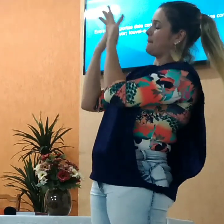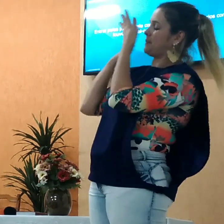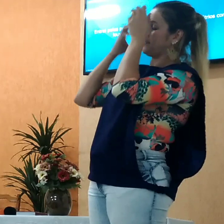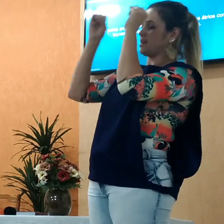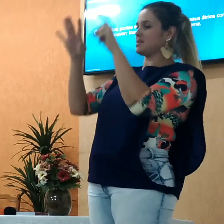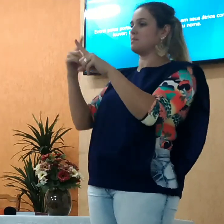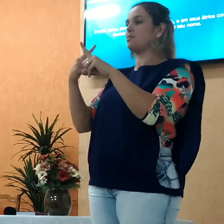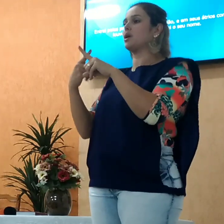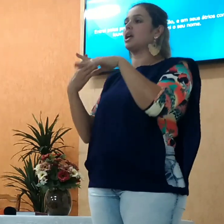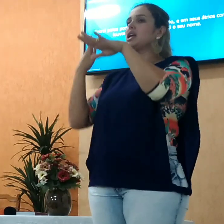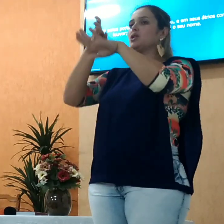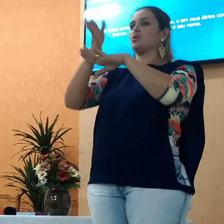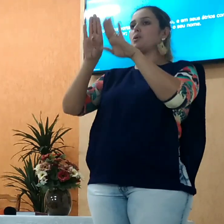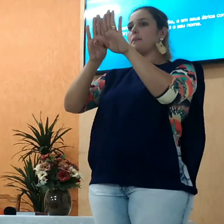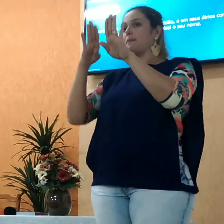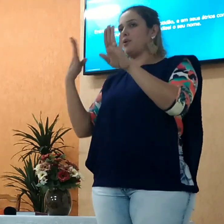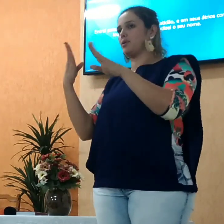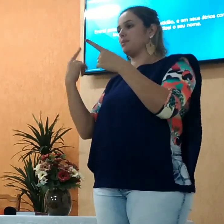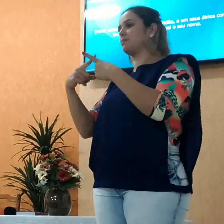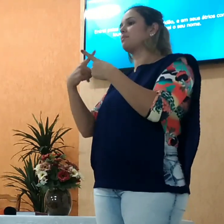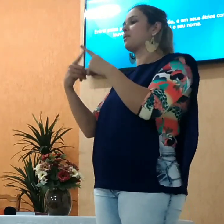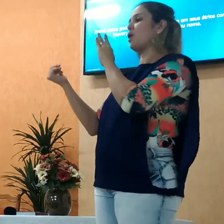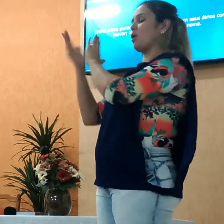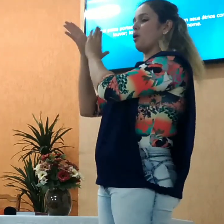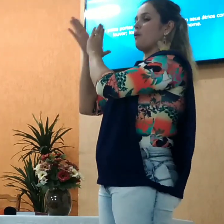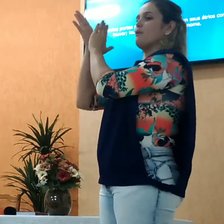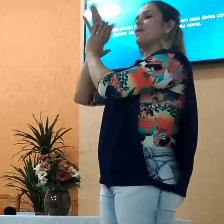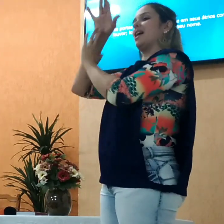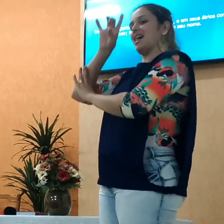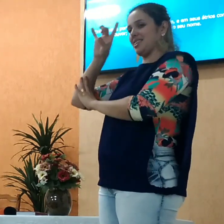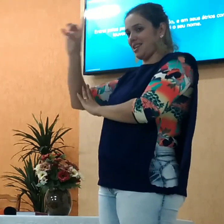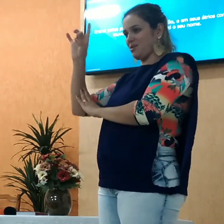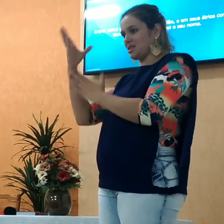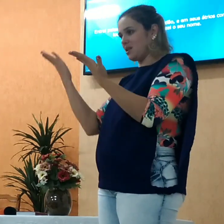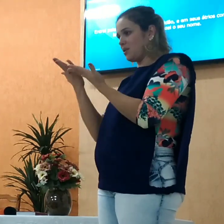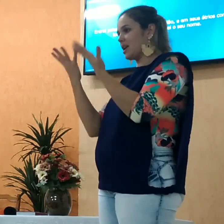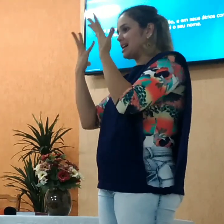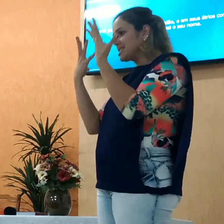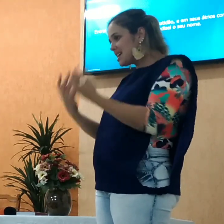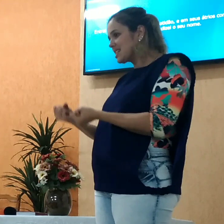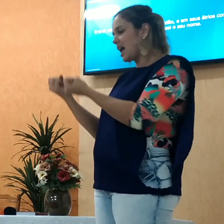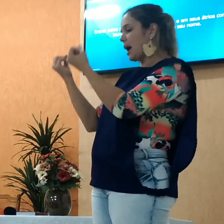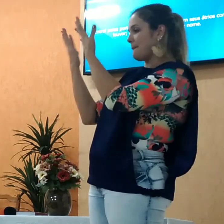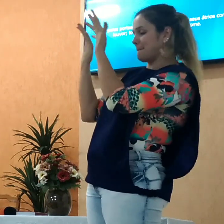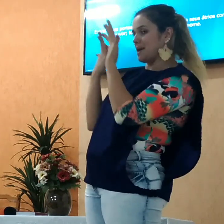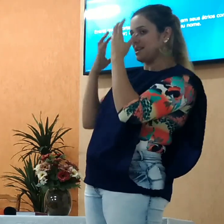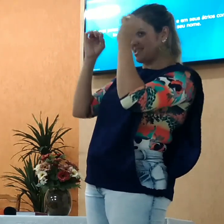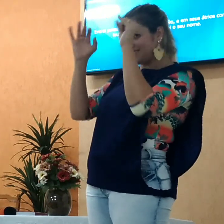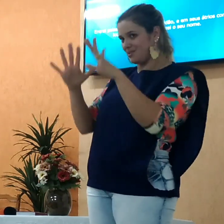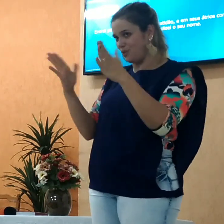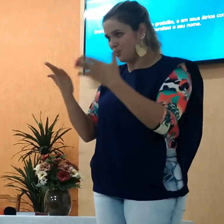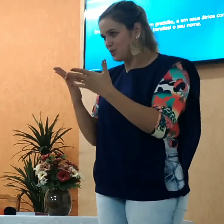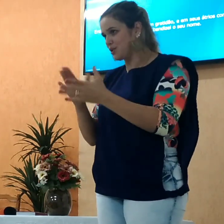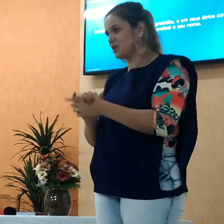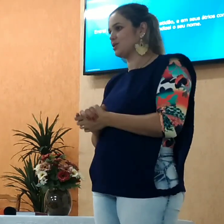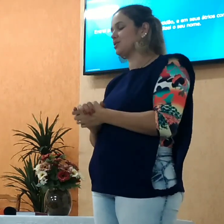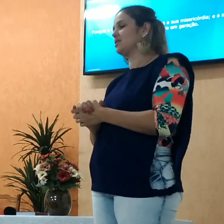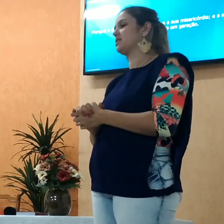essa porta para louvar o Senhor e para receber dele as bênçãos que Ele tem para nós. Então, entrar nos seus